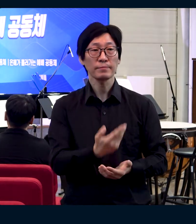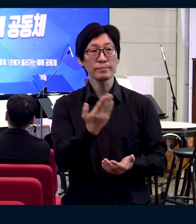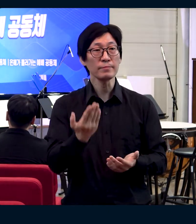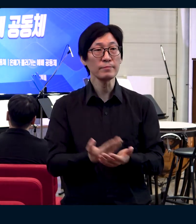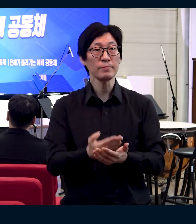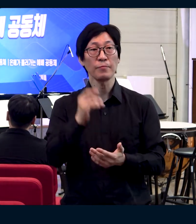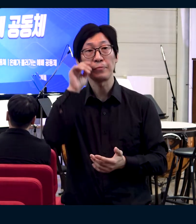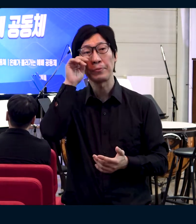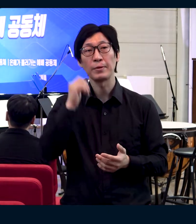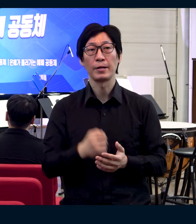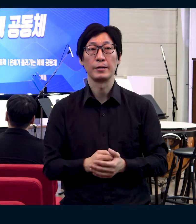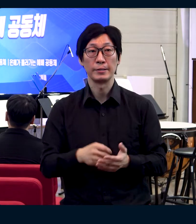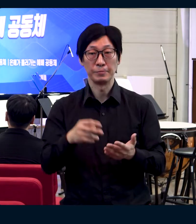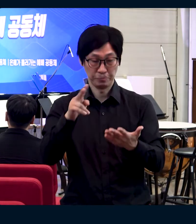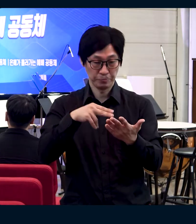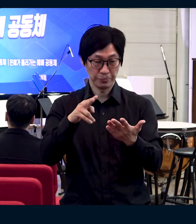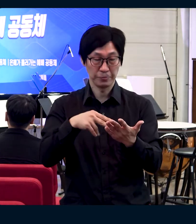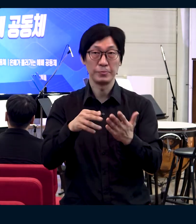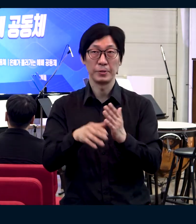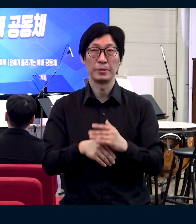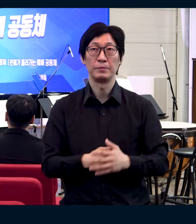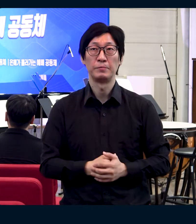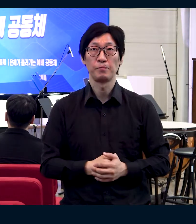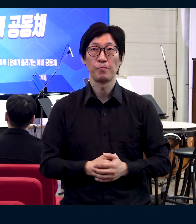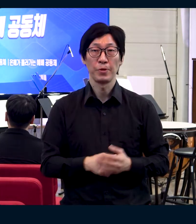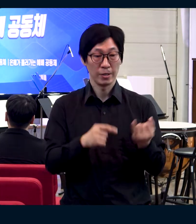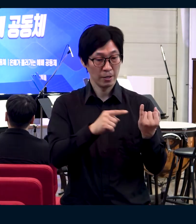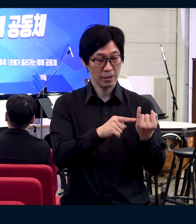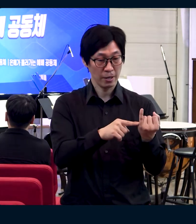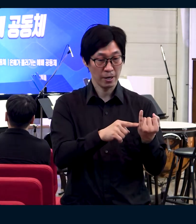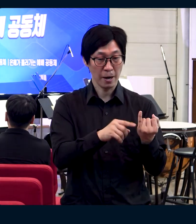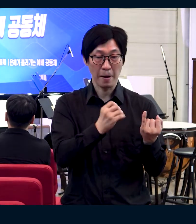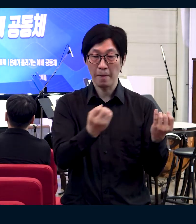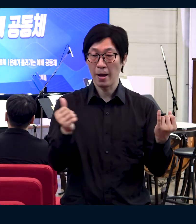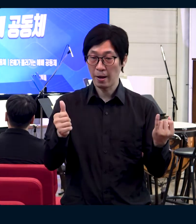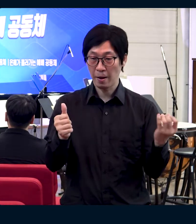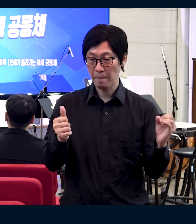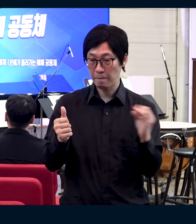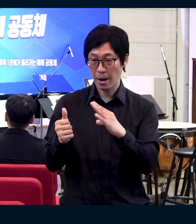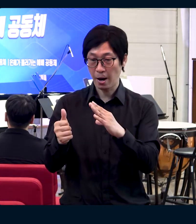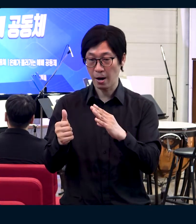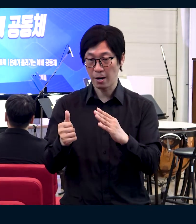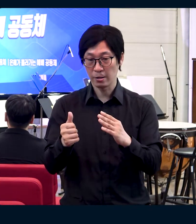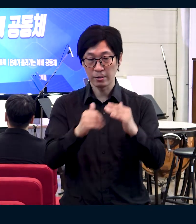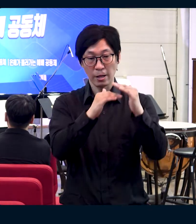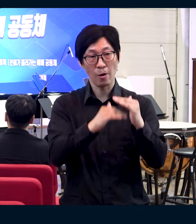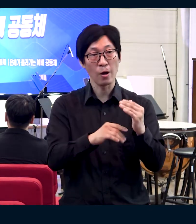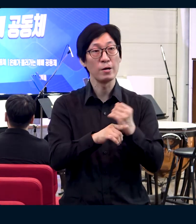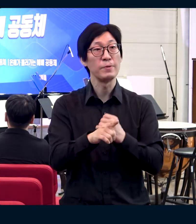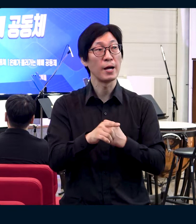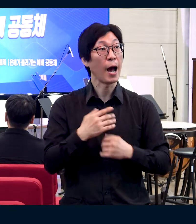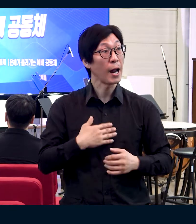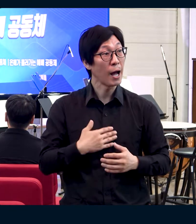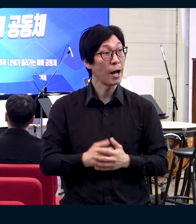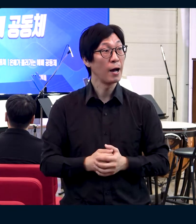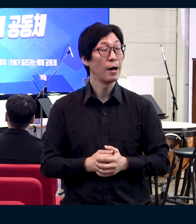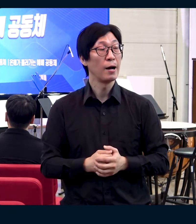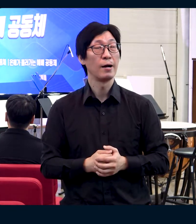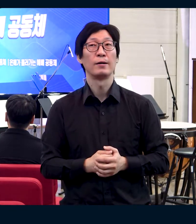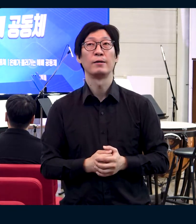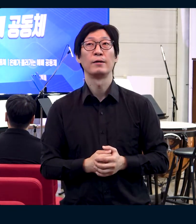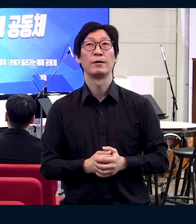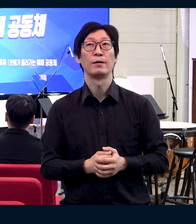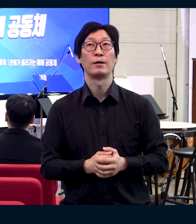여러분 이거 보면서 이 사례의 말을 보면서 무엇을 볼 수 있습니까? 여기서 뭐가 보입니까?